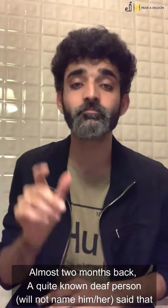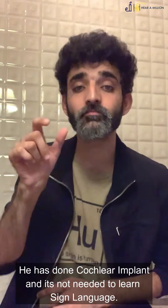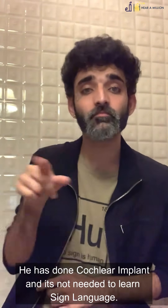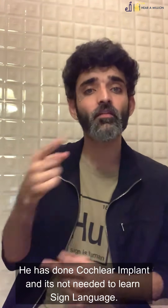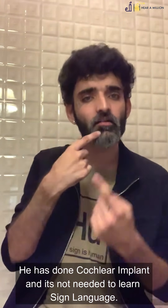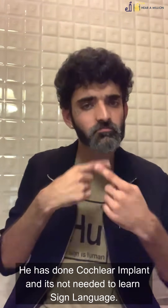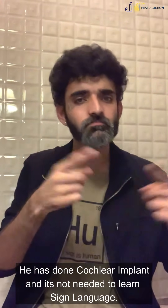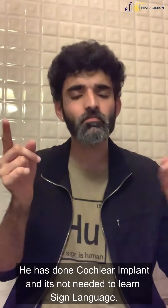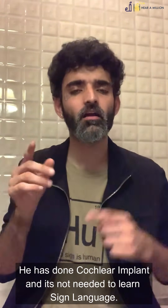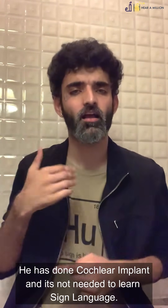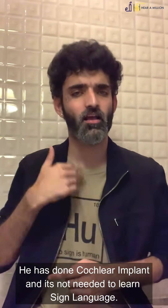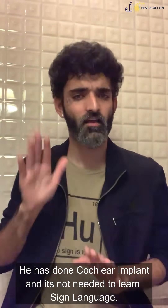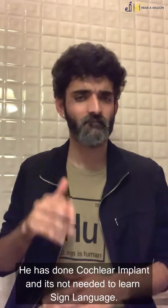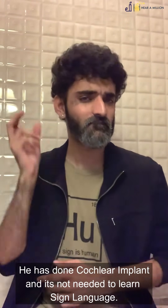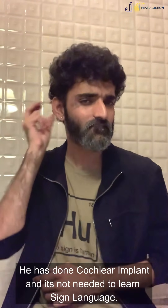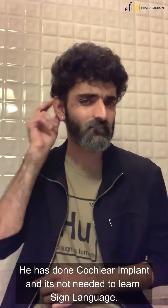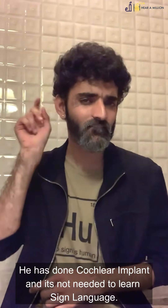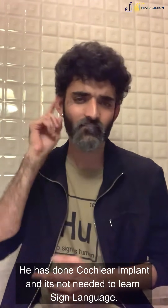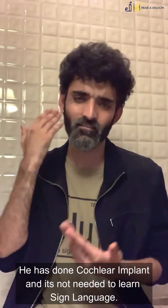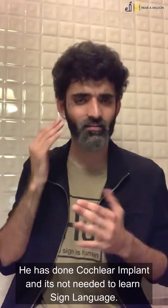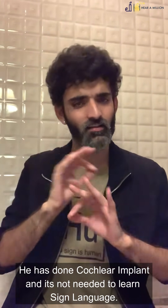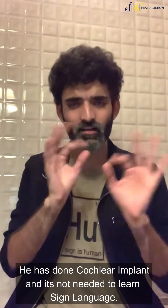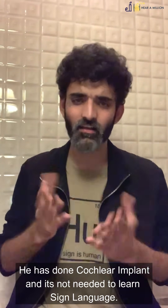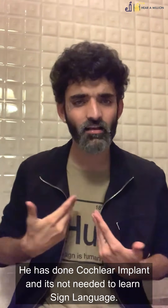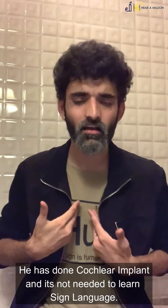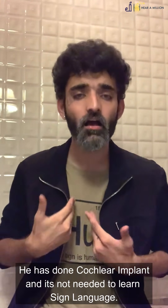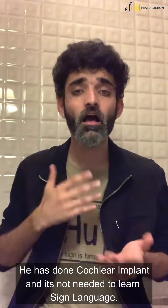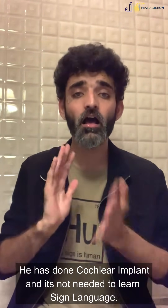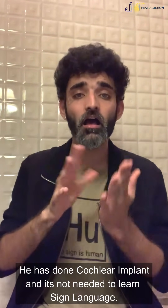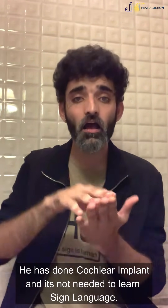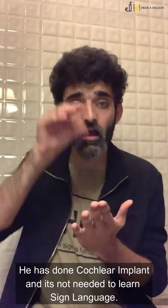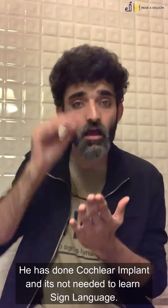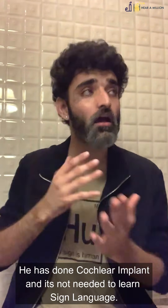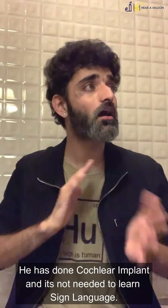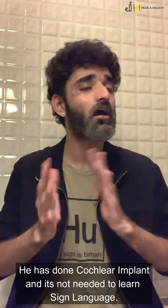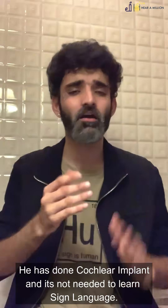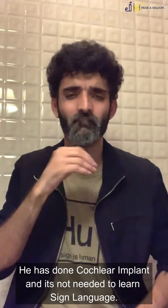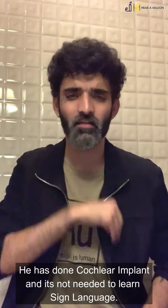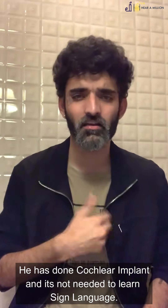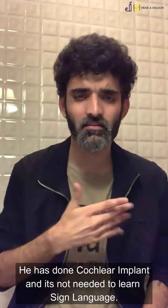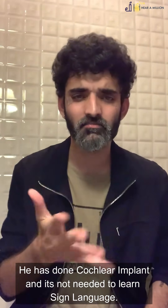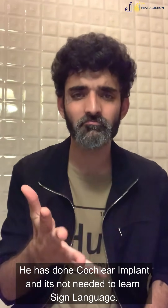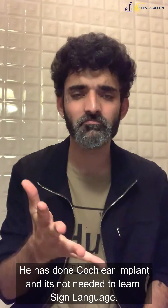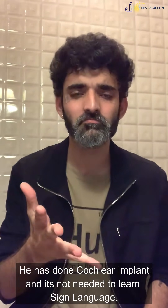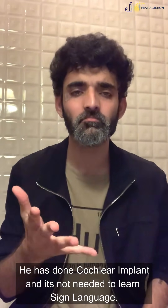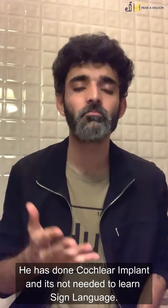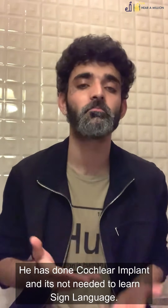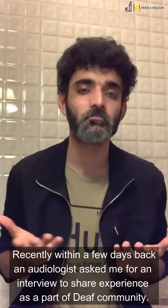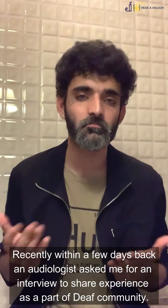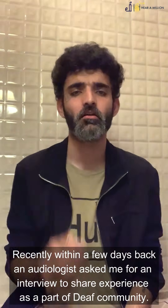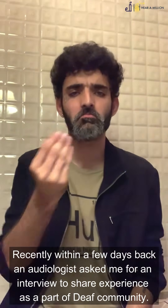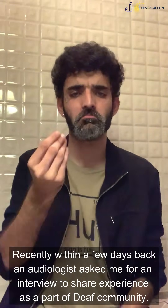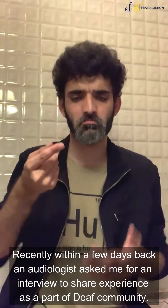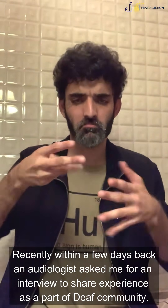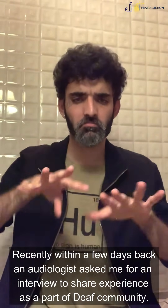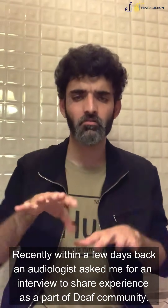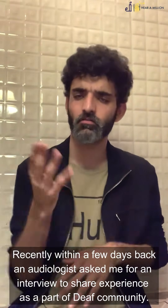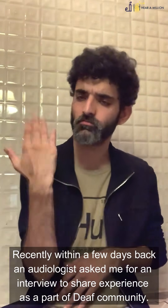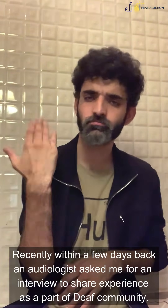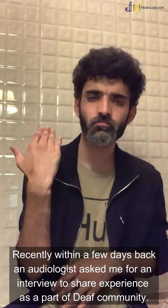कॉक्लियर इम्प्लांट लगा था और उन्हें भारतीय सांकेतिक भाषा सीखने की कोई ज़रूरत नहीं है। मैं उनका नाम तो नहीं बताऊंगा आपको। कुछ ही दिन